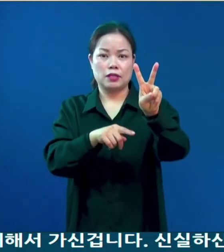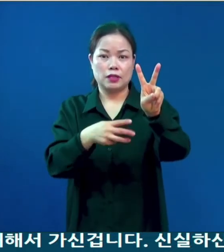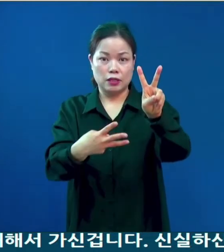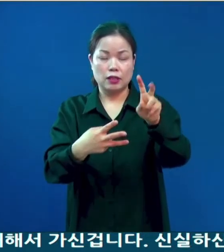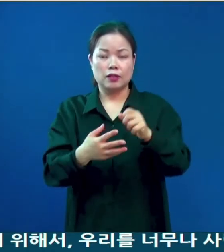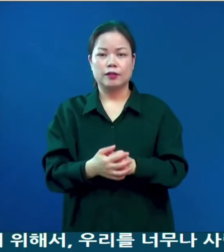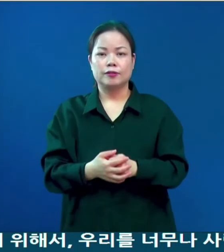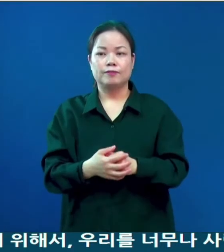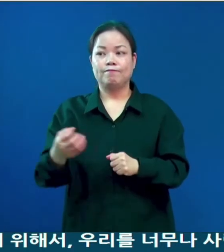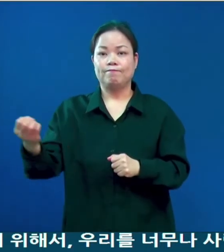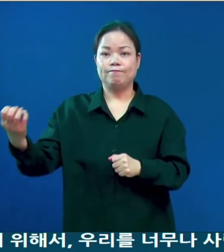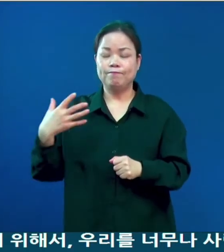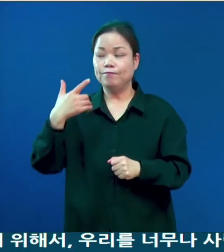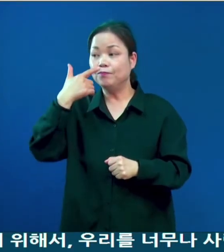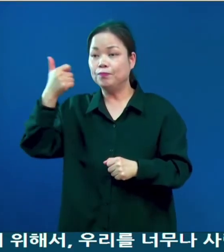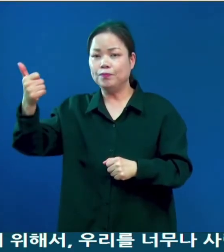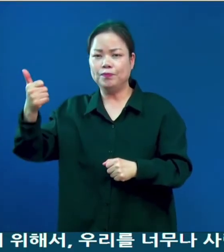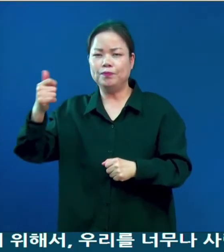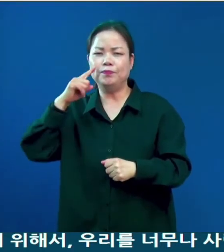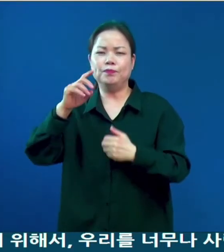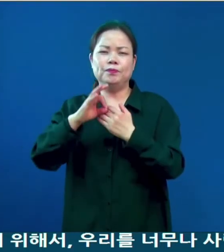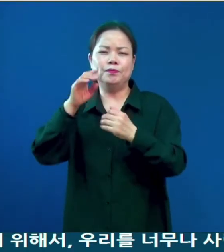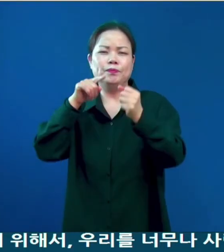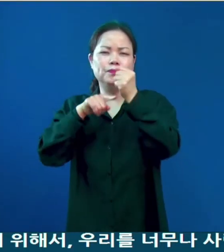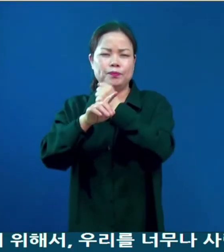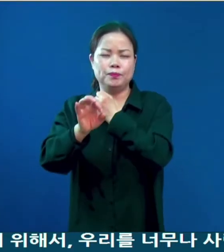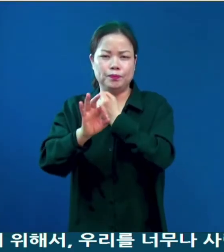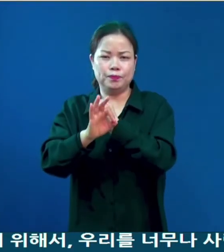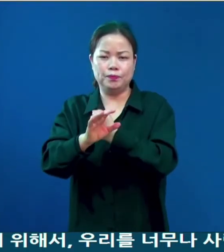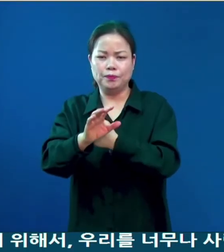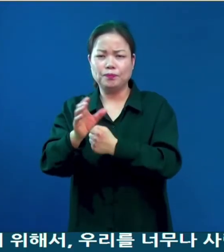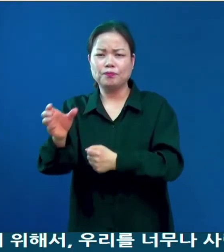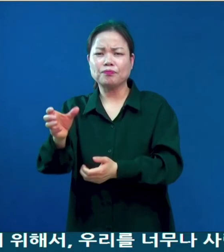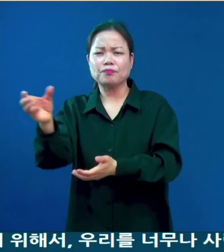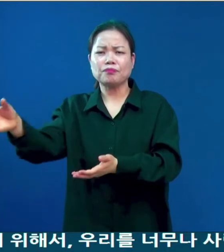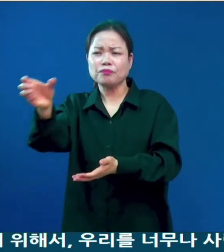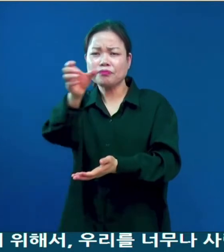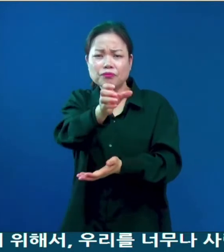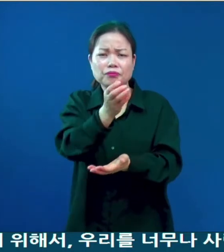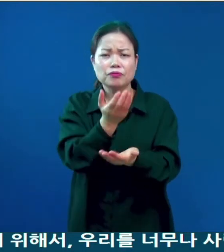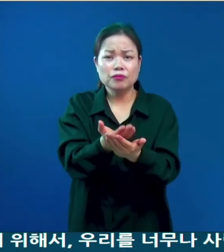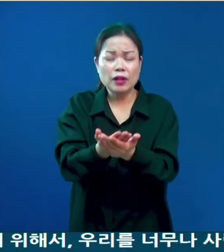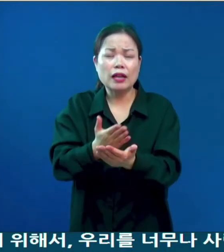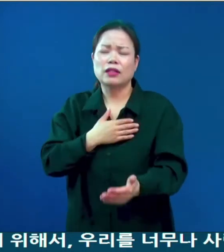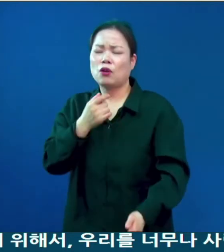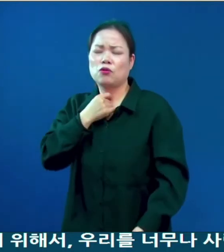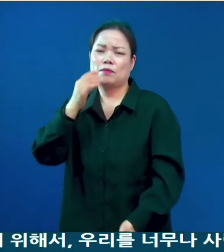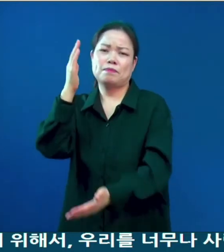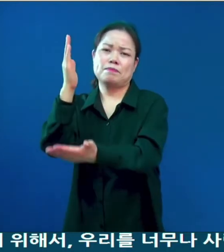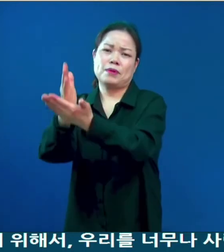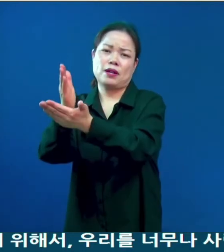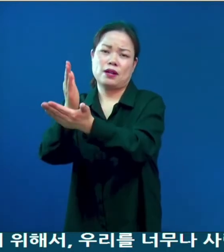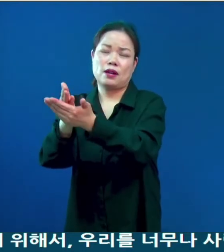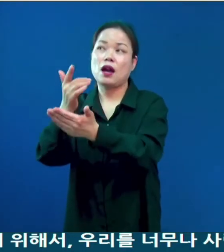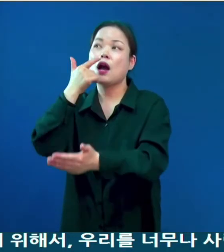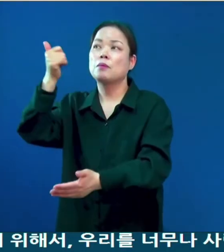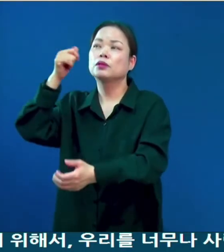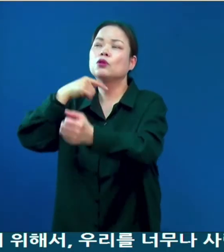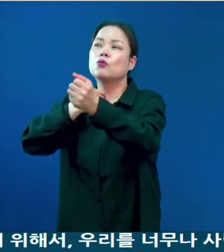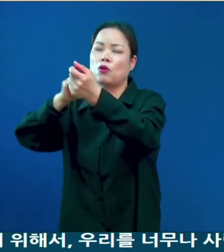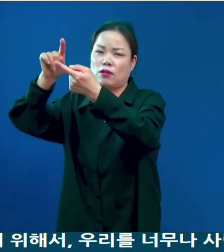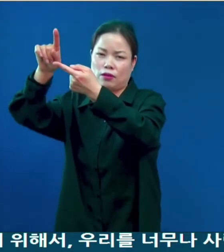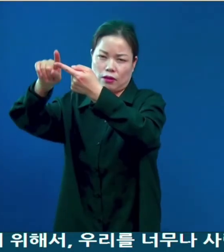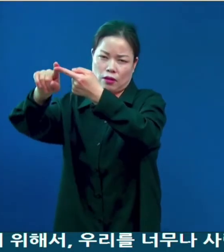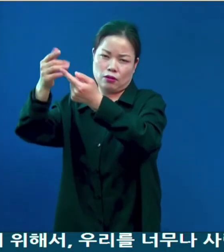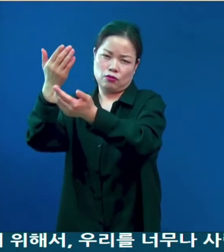42절 보면 이르시되 아버지여 만일 아버지의 뜻이거든 이 잔을 내게서 옮기시옵소서. 그러나 내 원대로 마시옵고 아버지의 원대로